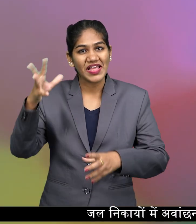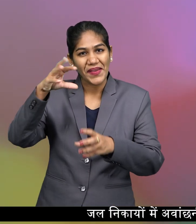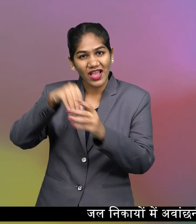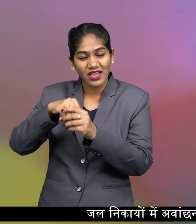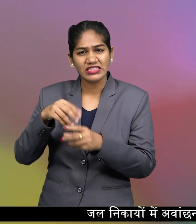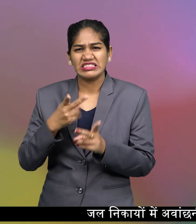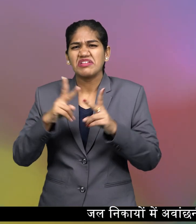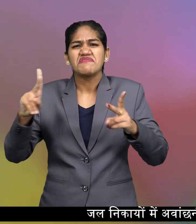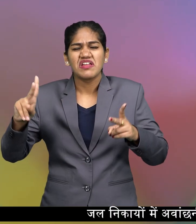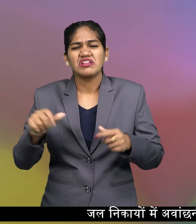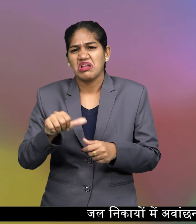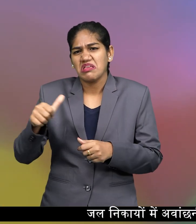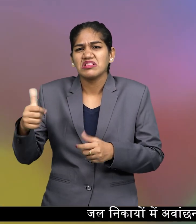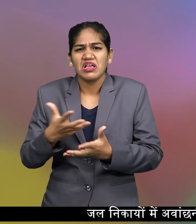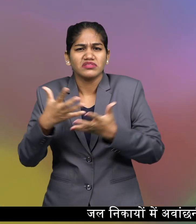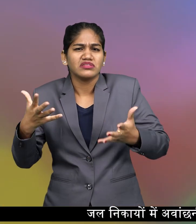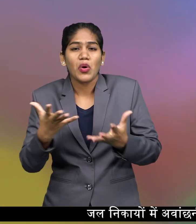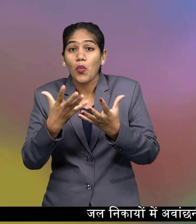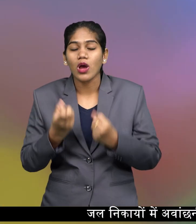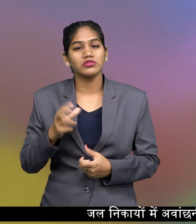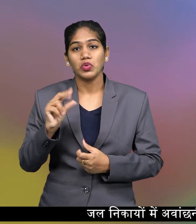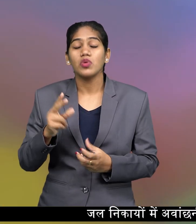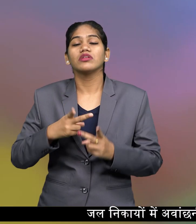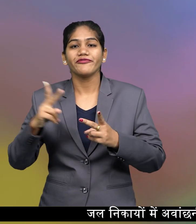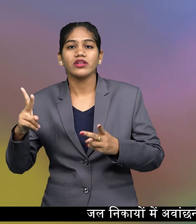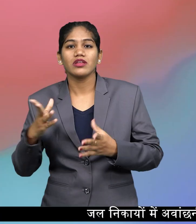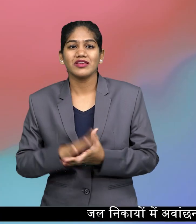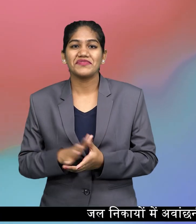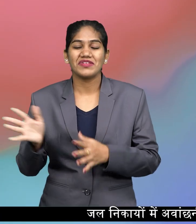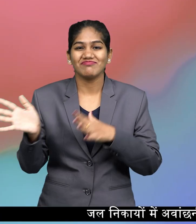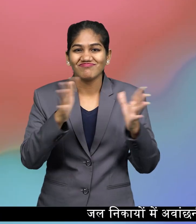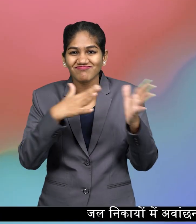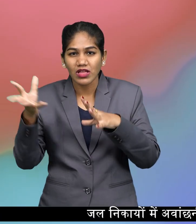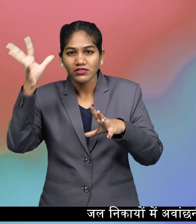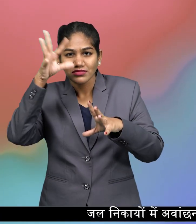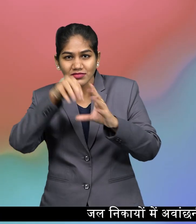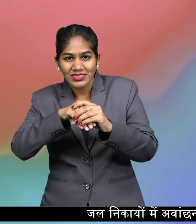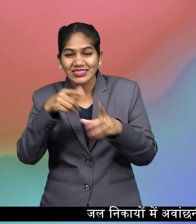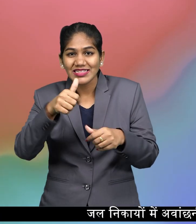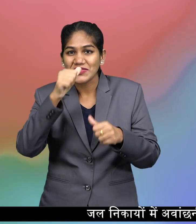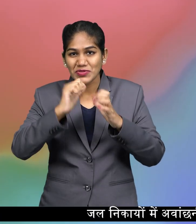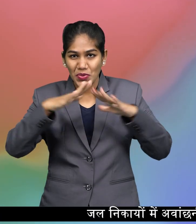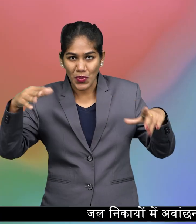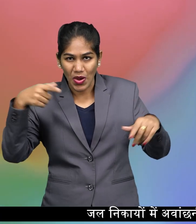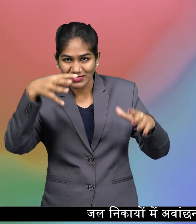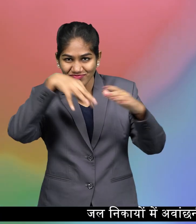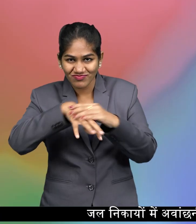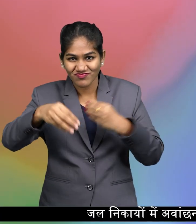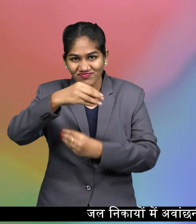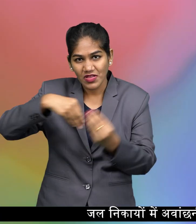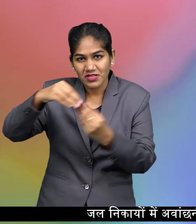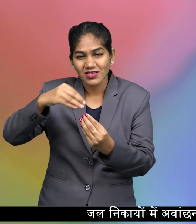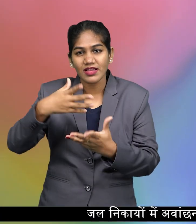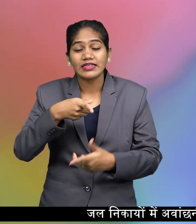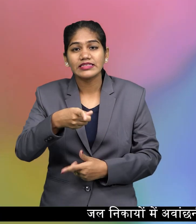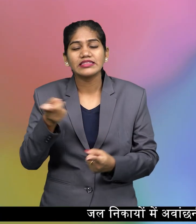दूसरा, जल निकायों में अवांछनीय पदार्थों के शामिल होने से जल प्रदूषण होता